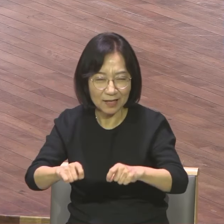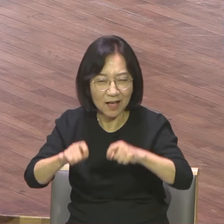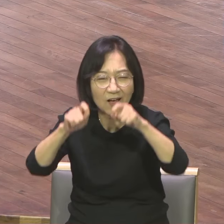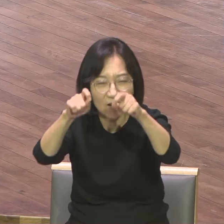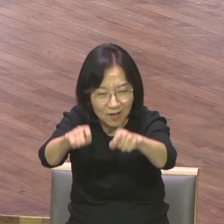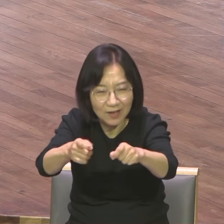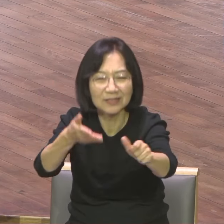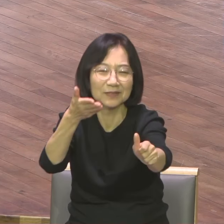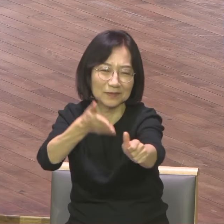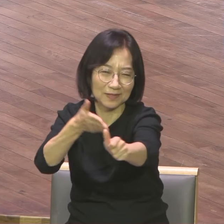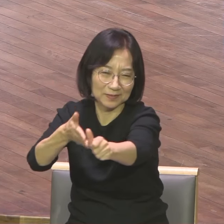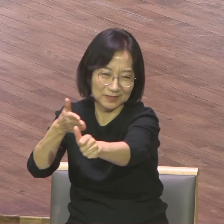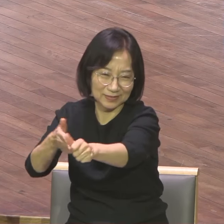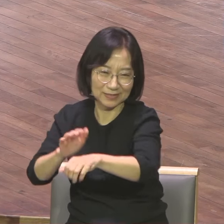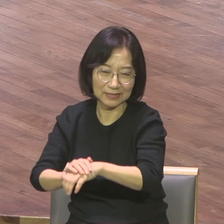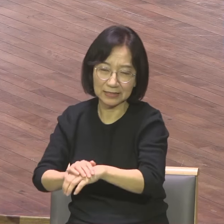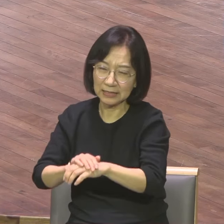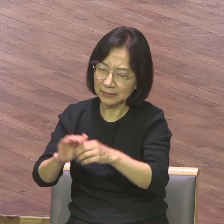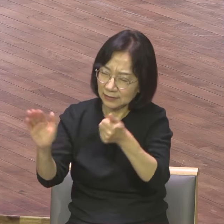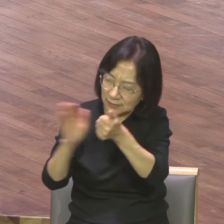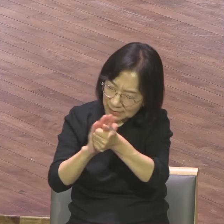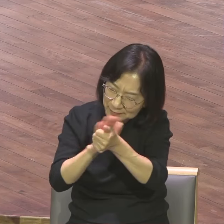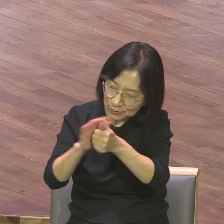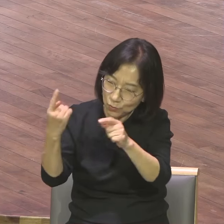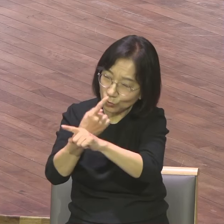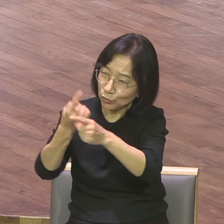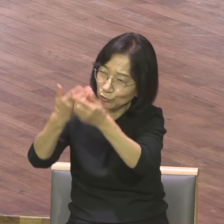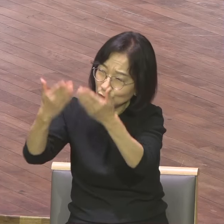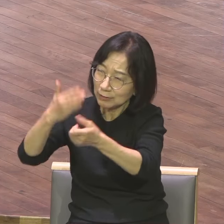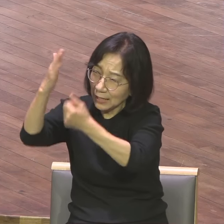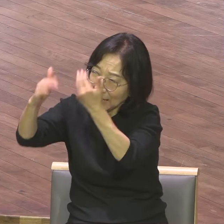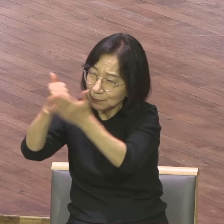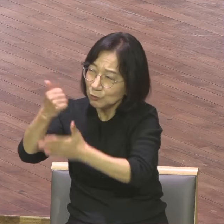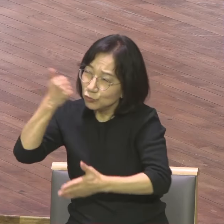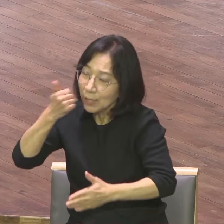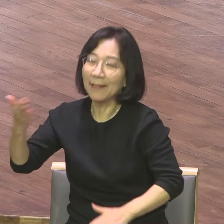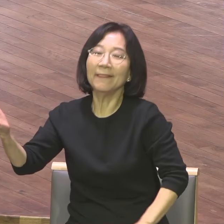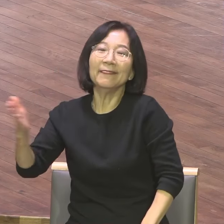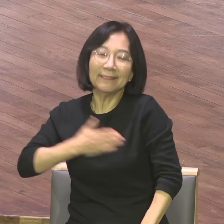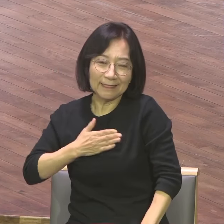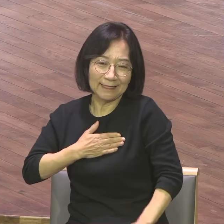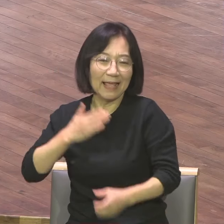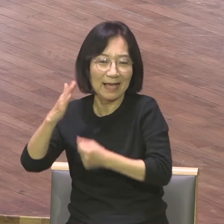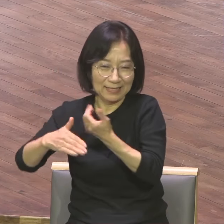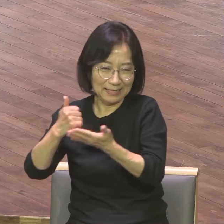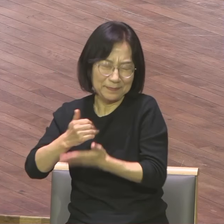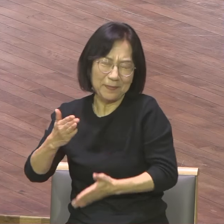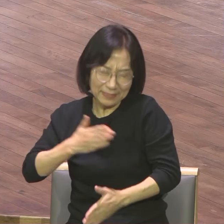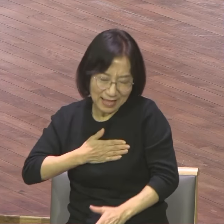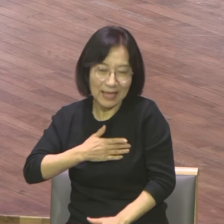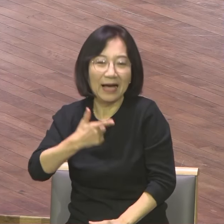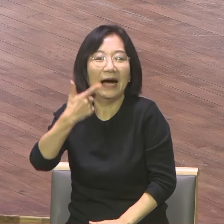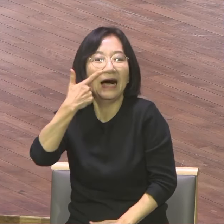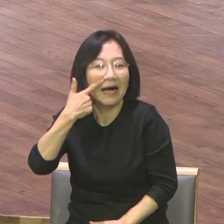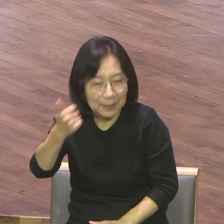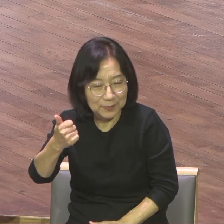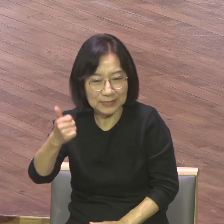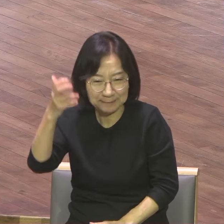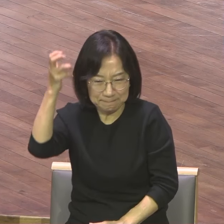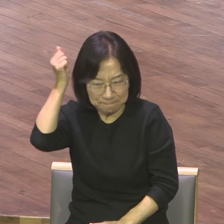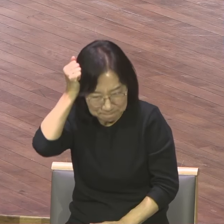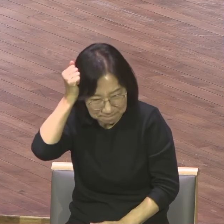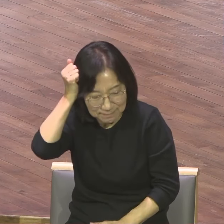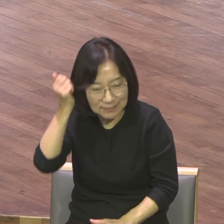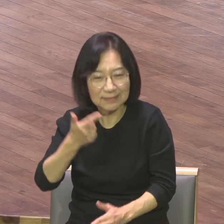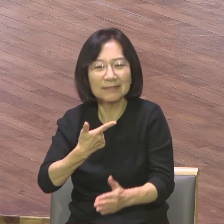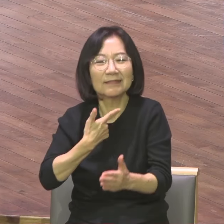삼일시고 고치시는 하나님이 나의 하나님이시다. 내 하나님이시다. 내 아버지시다. 이걸 사실적으로 요셉처럼